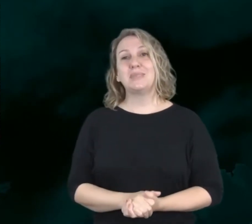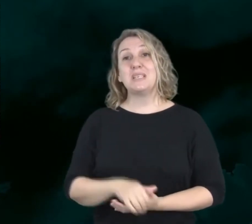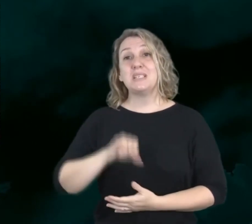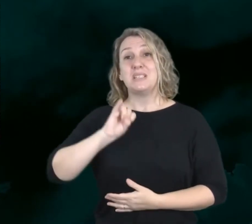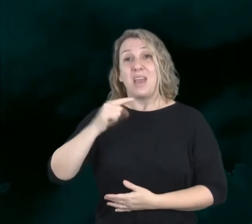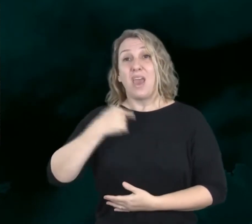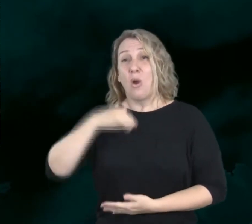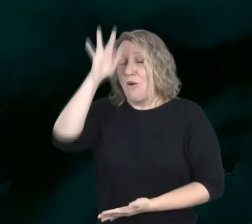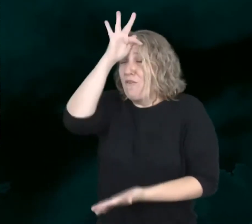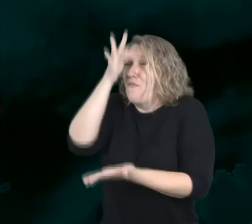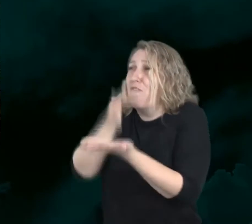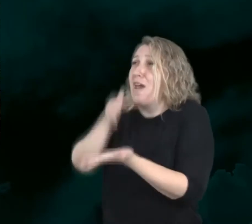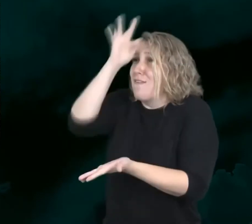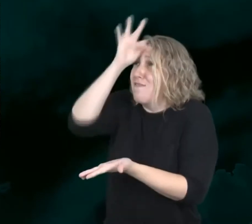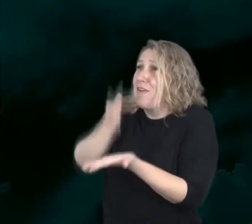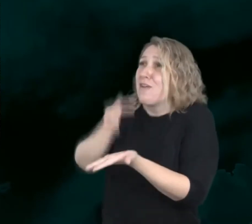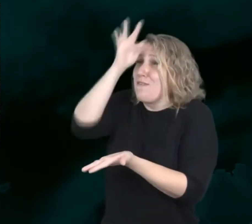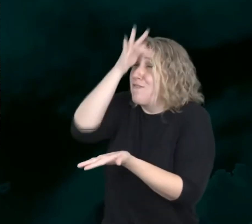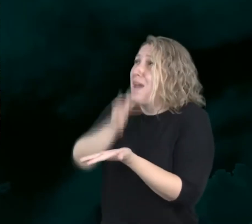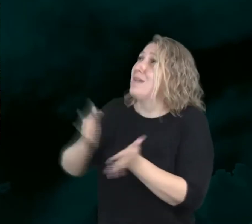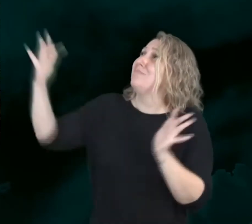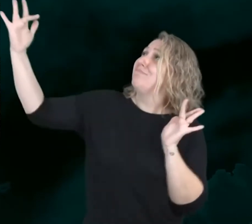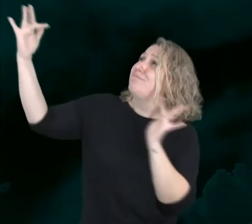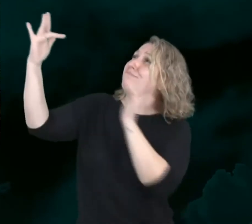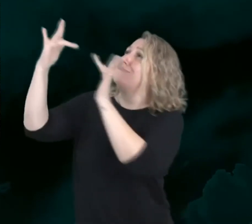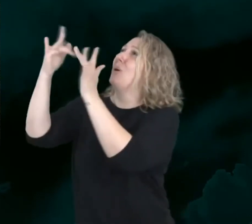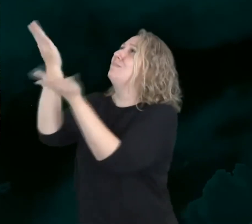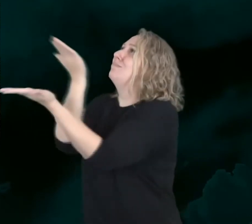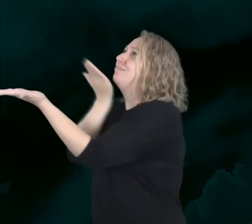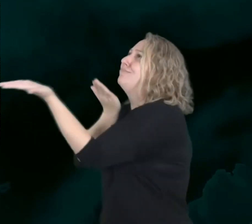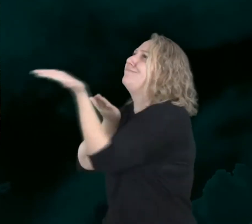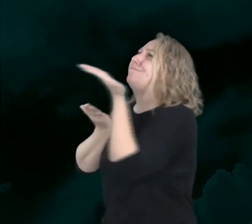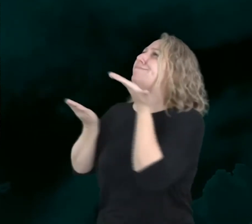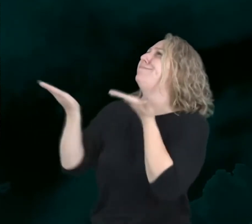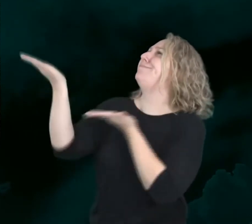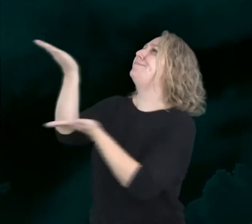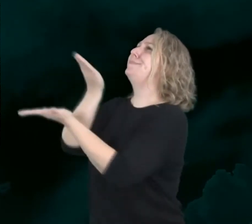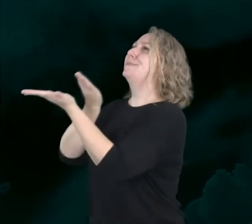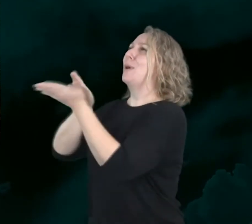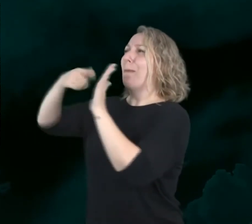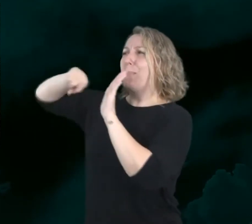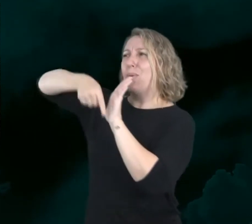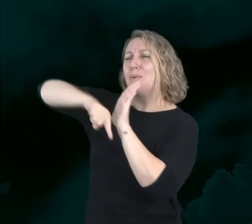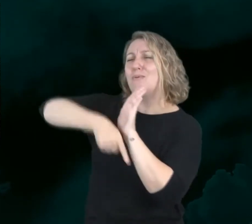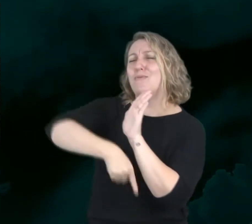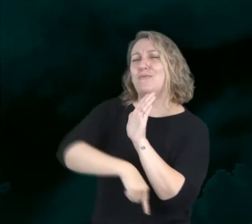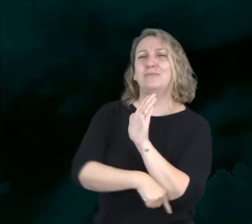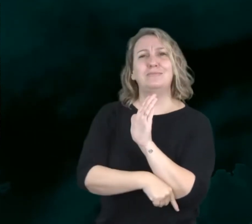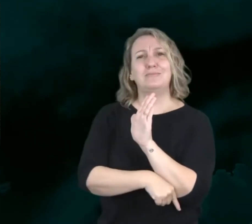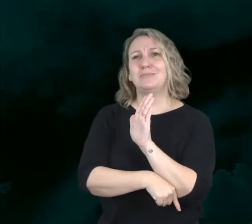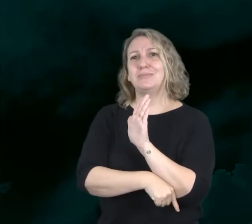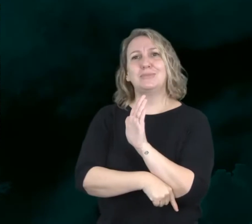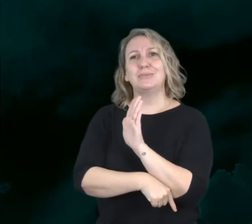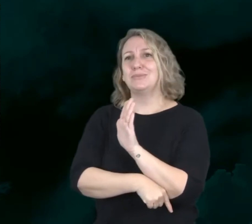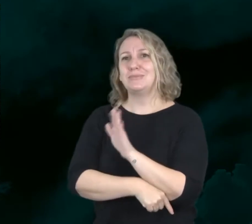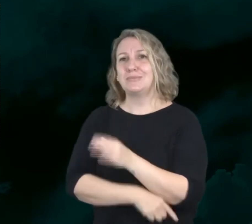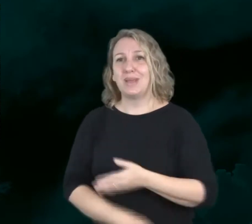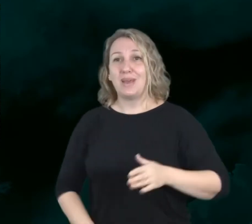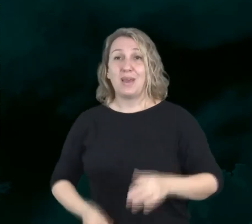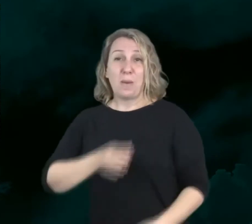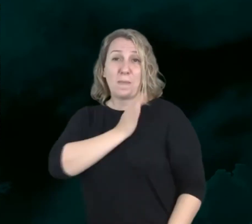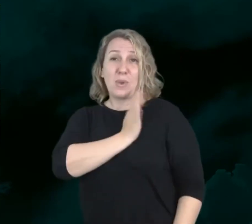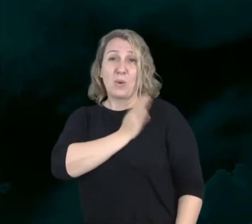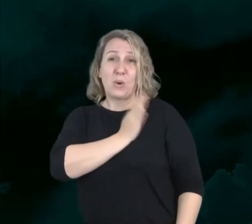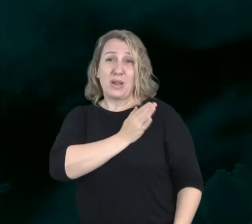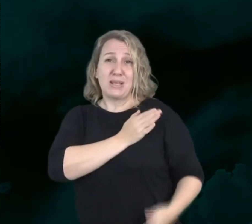fé, pelo contato às coisas de Deus, mais você vai se encher da natureza dEle, que é amor. Portanto,